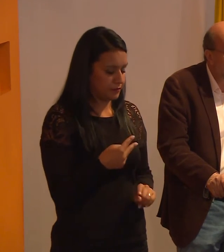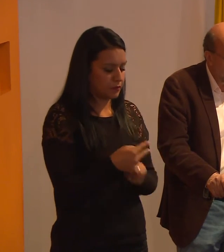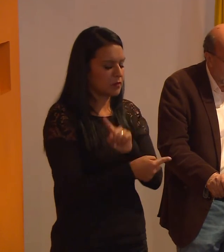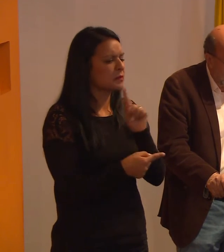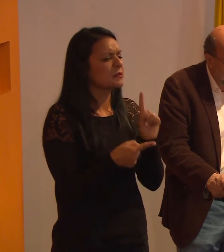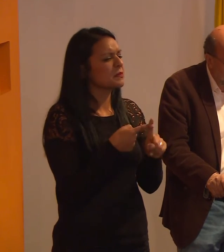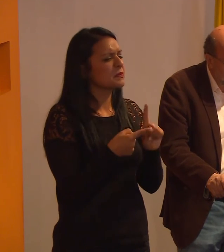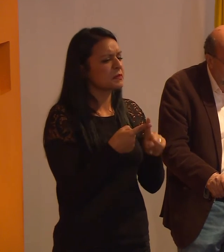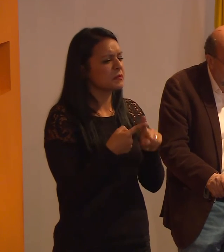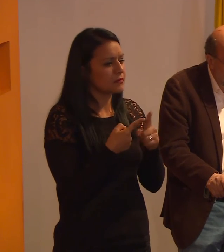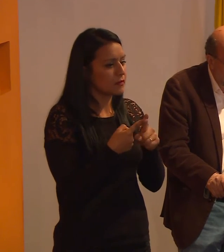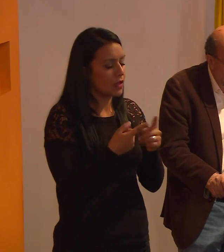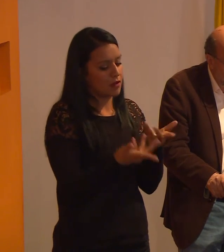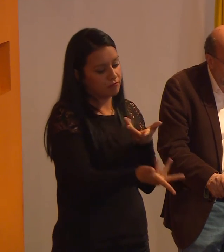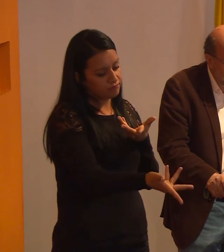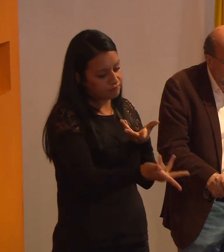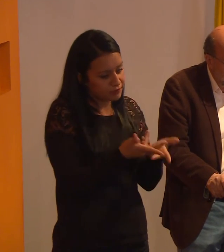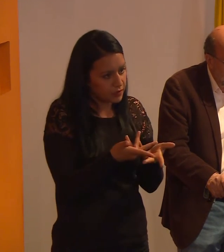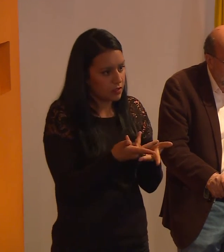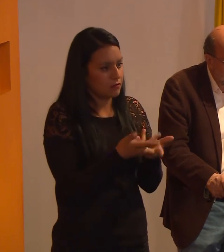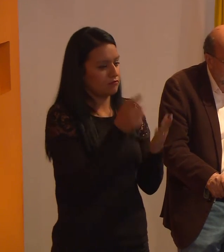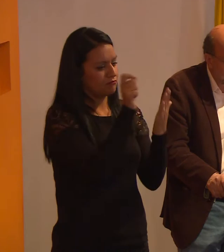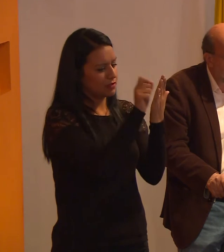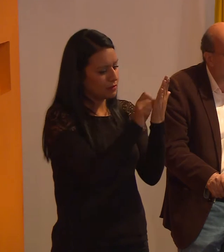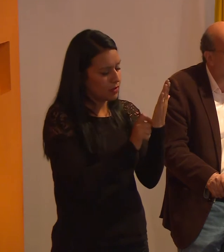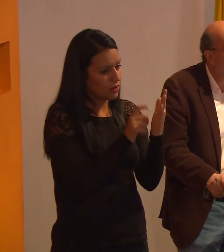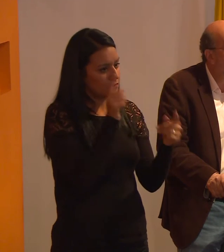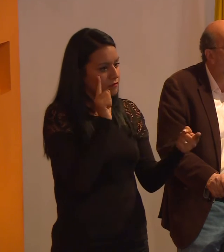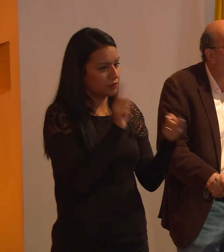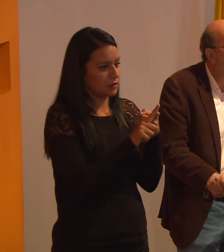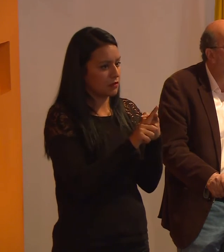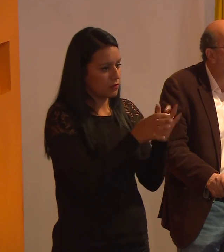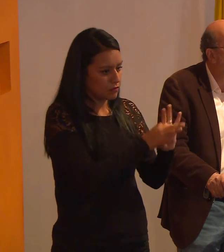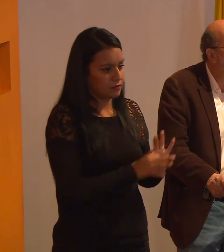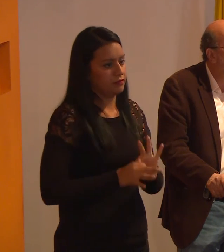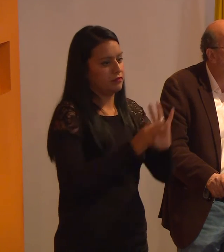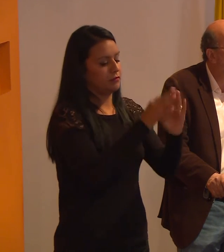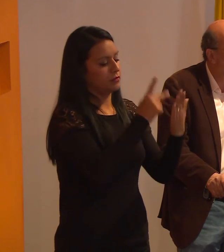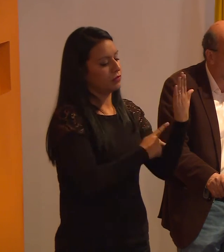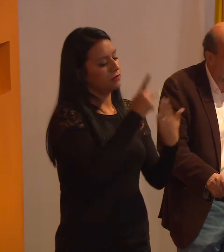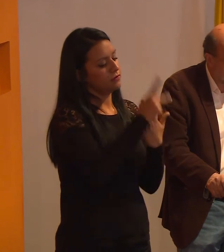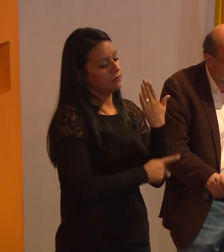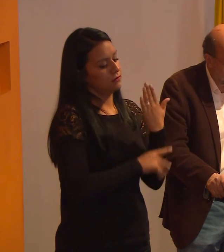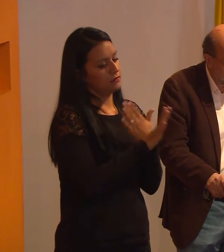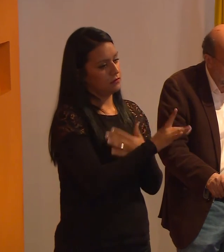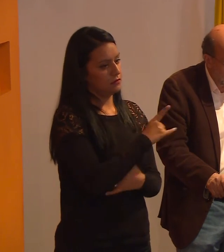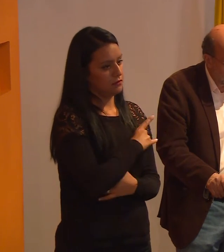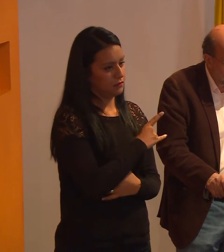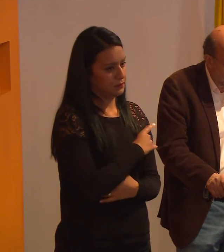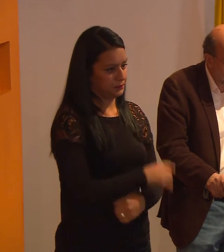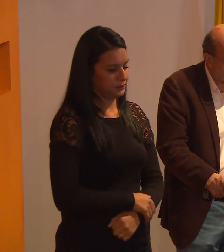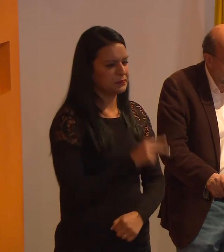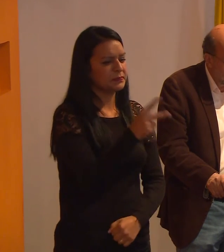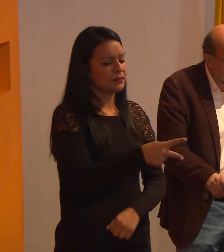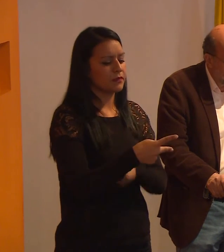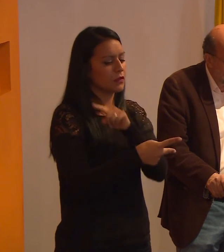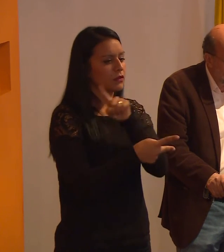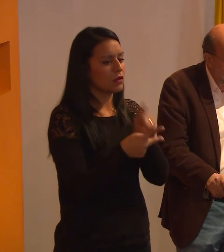Uno, afianzar logros y legitimidad del proyecto universitario.